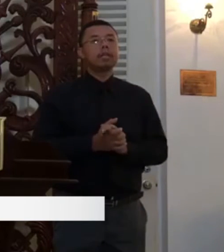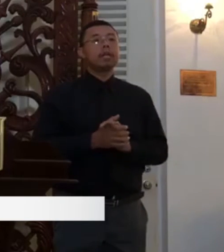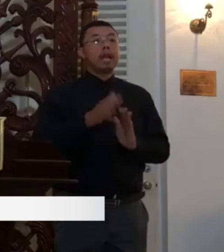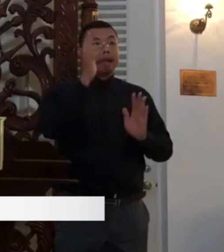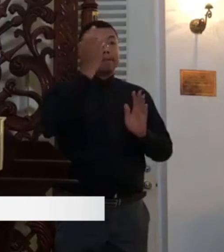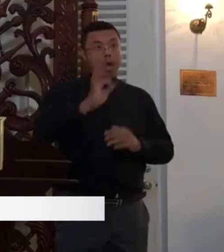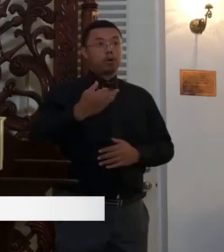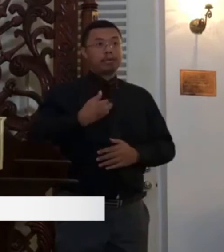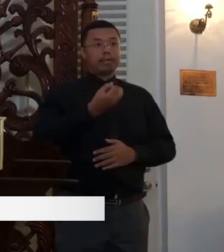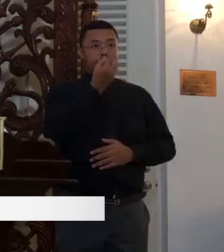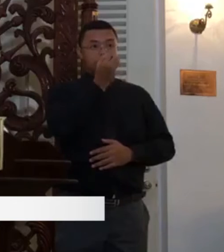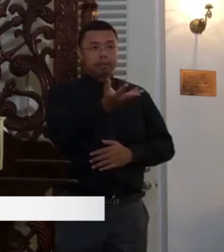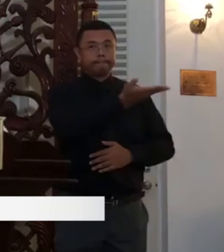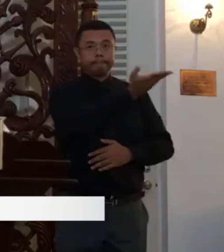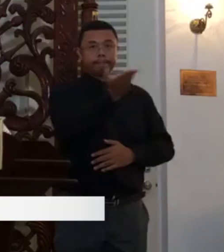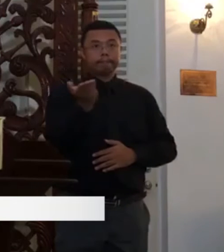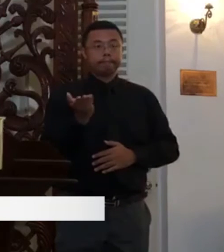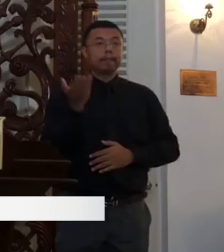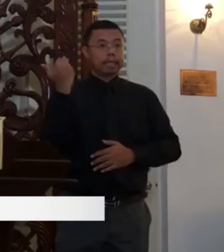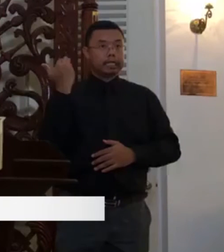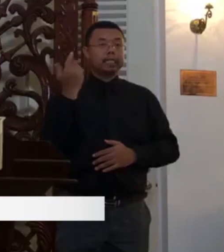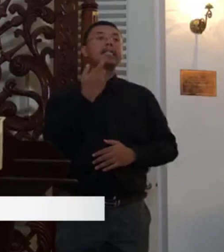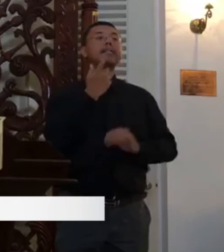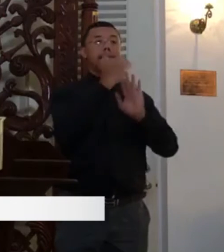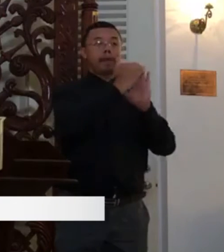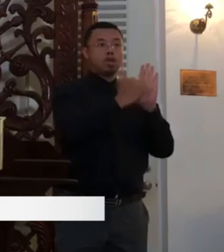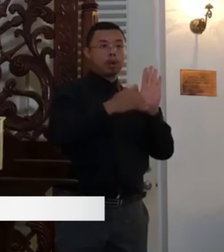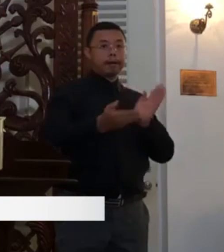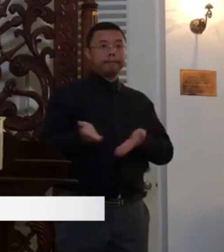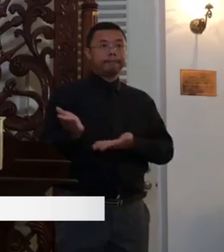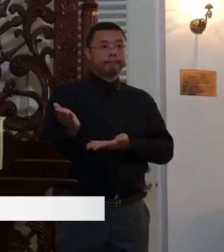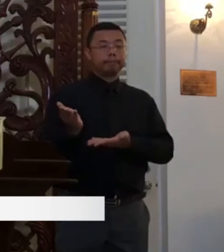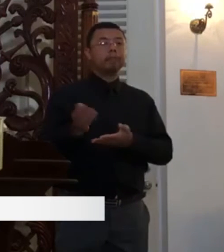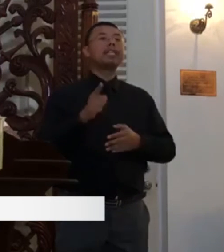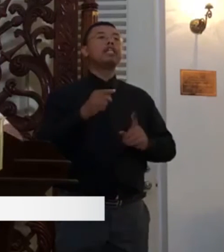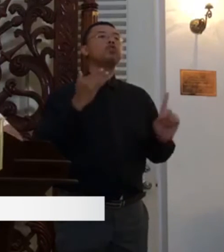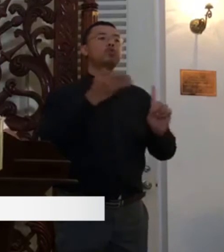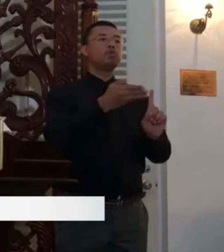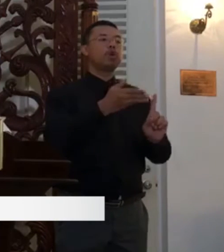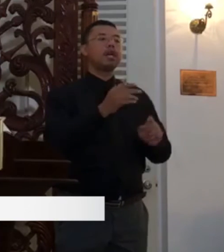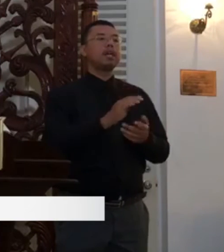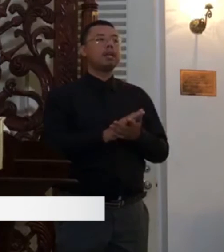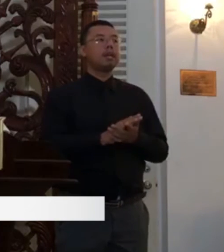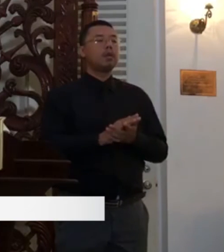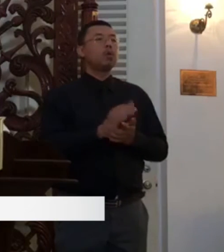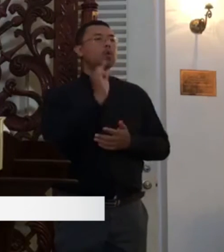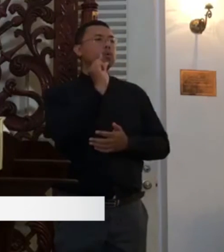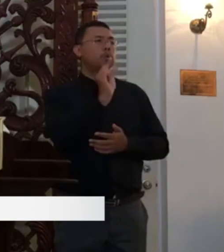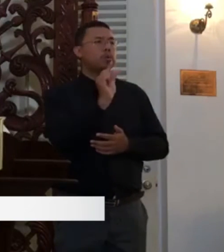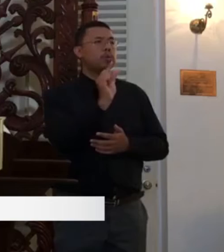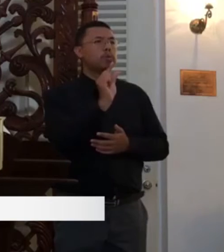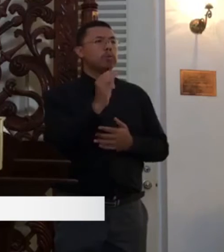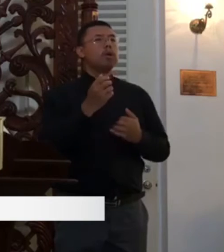baru saja disampaikan tentang peraturan ini bertujuan